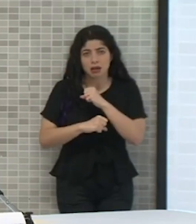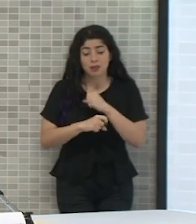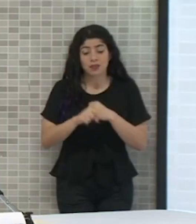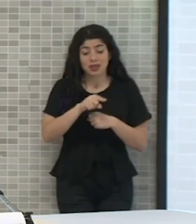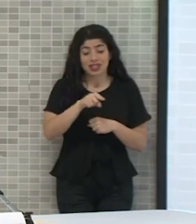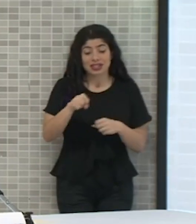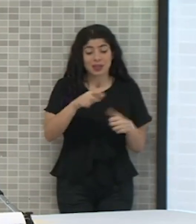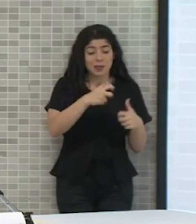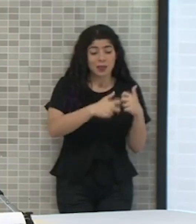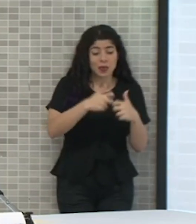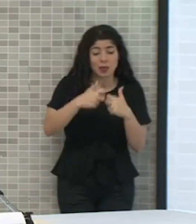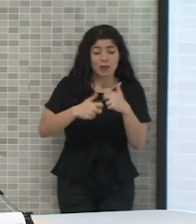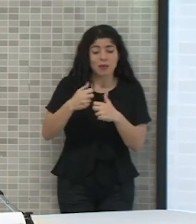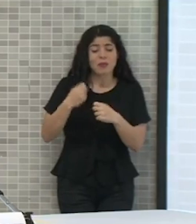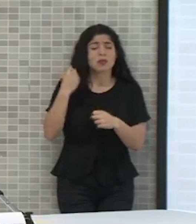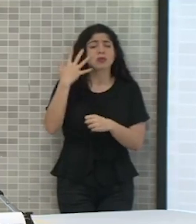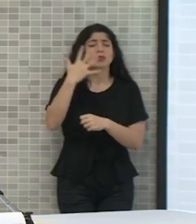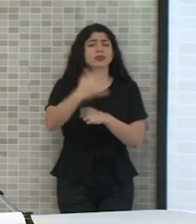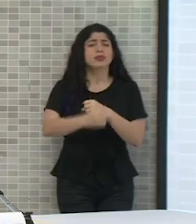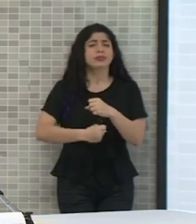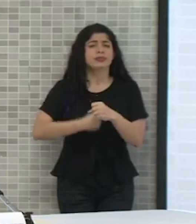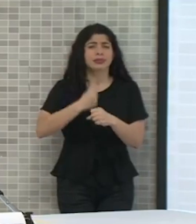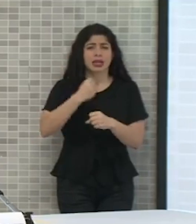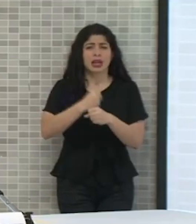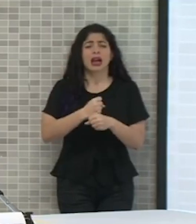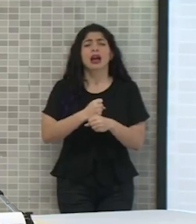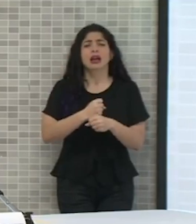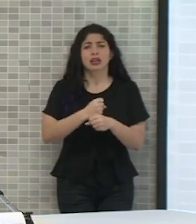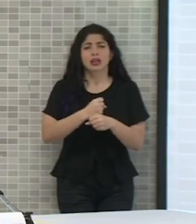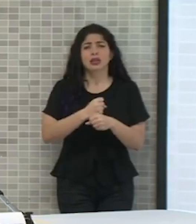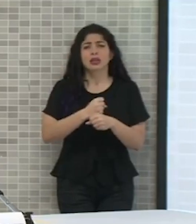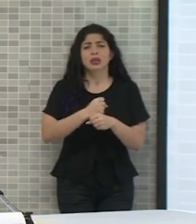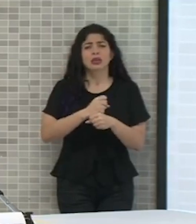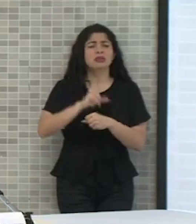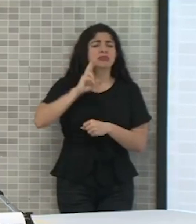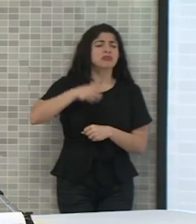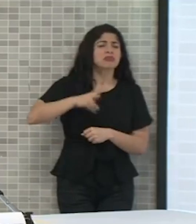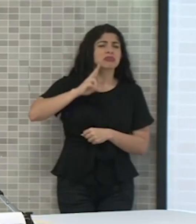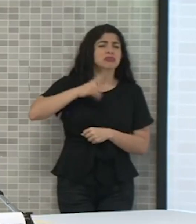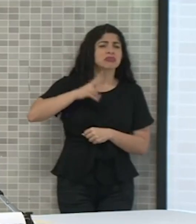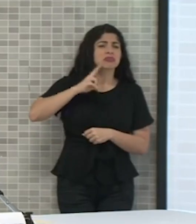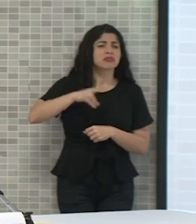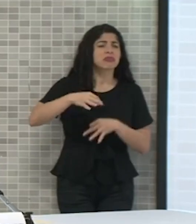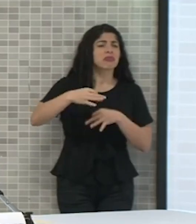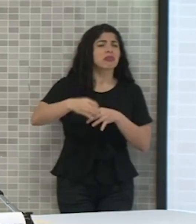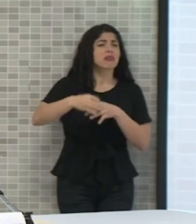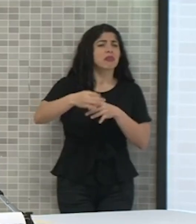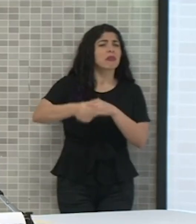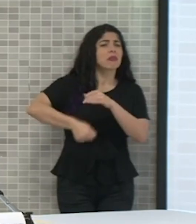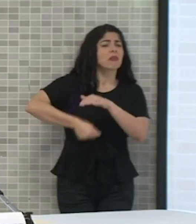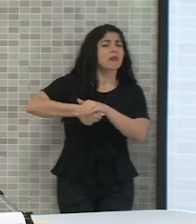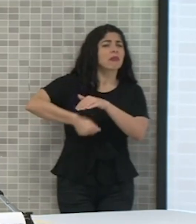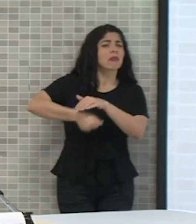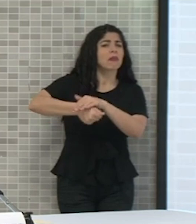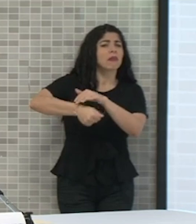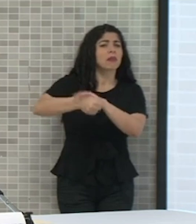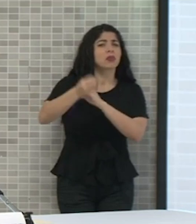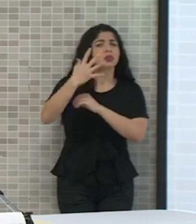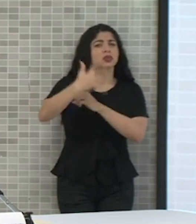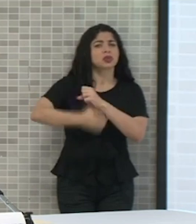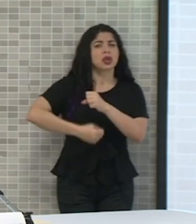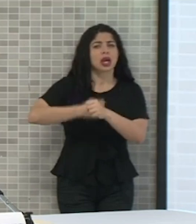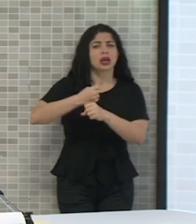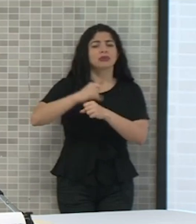Problemas que por muchos años hemos venido ignorando y escondiendo